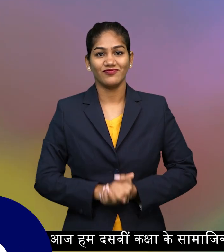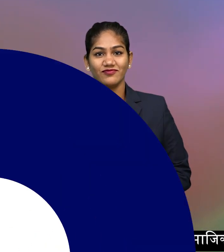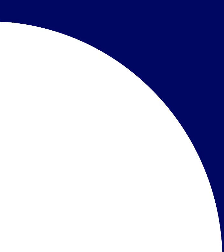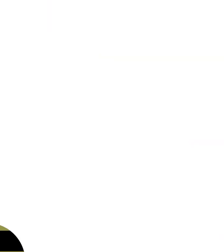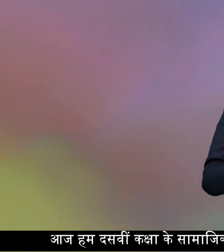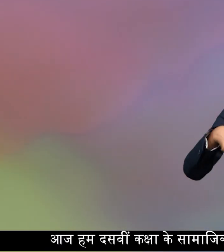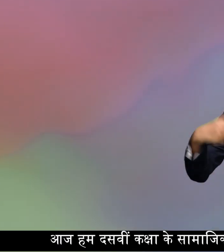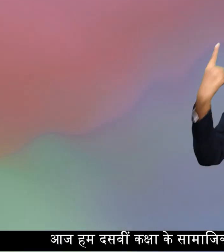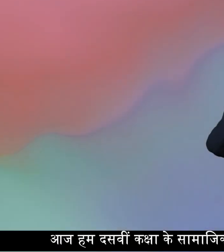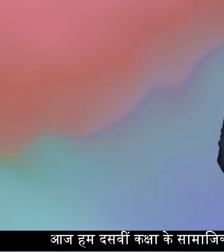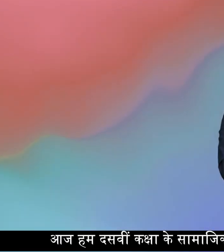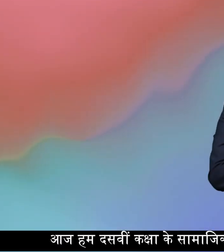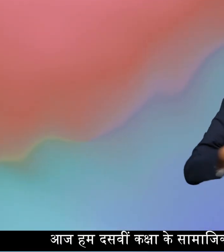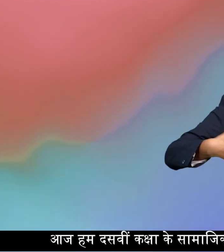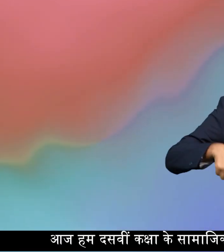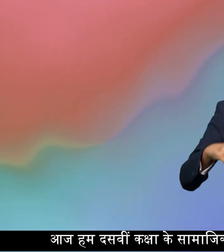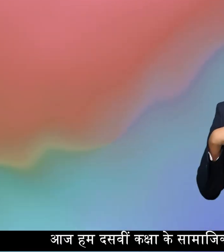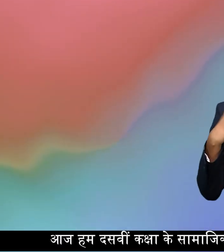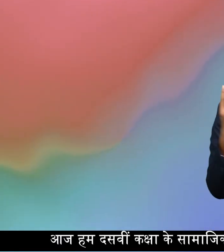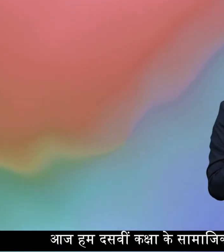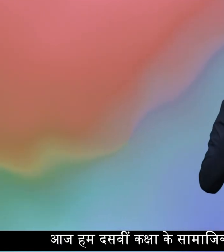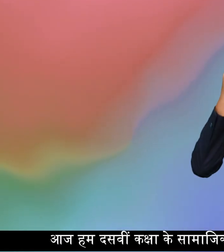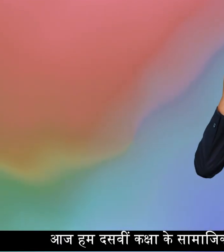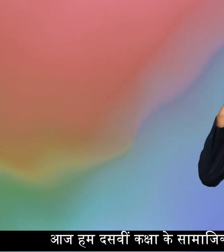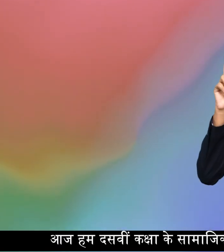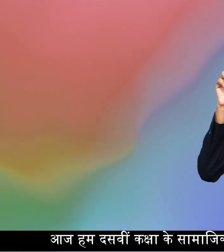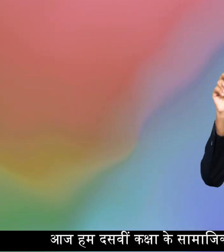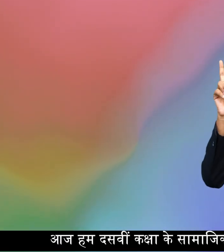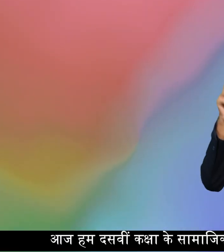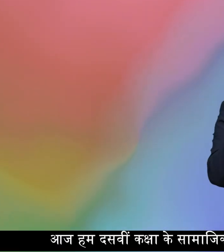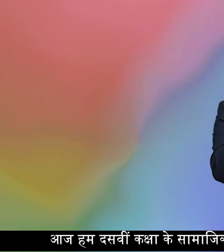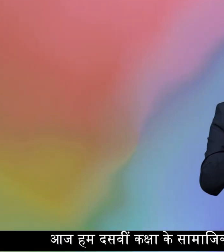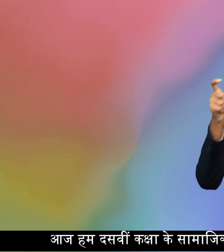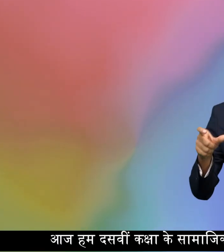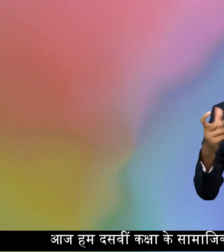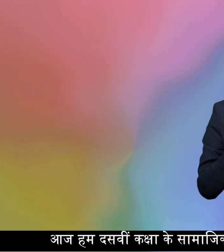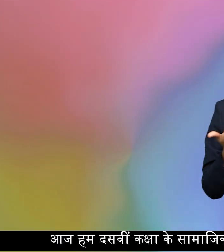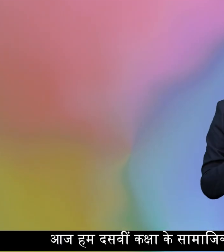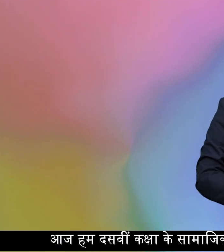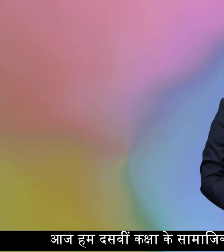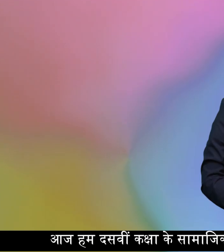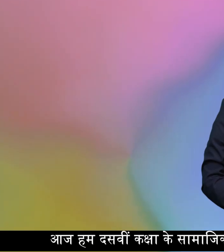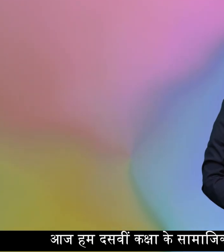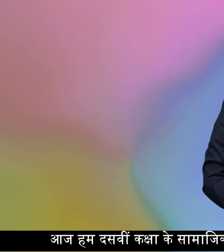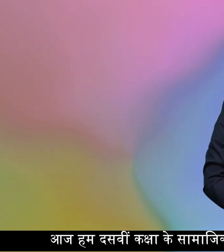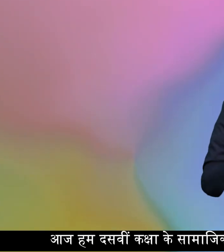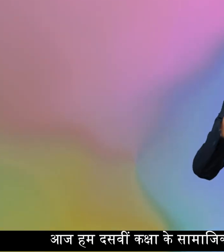आज हम 10वीं कक्षा के सामाजिक अध्ययन से जनसंख्या विषय को समझते हैं।